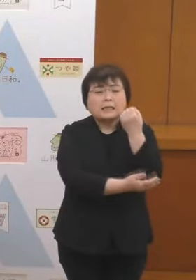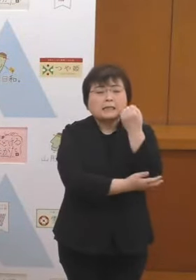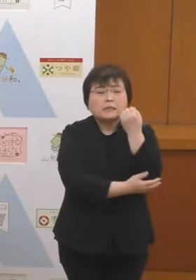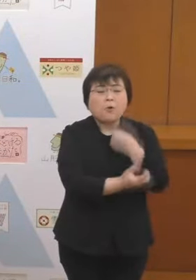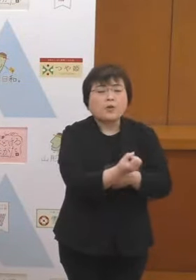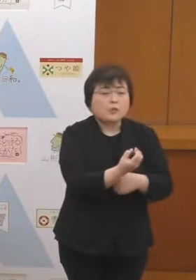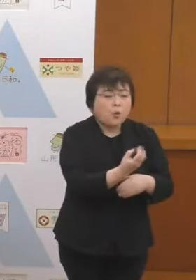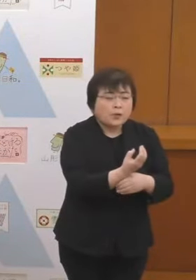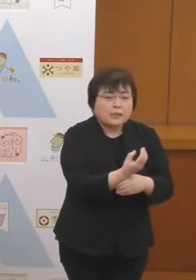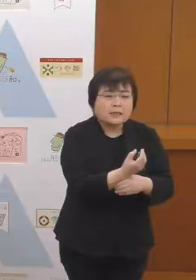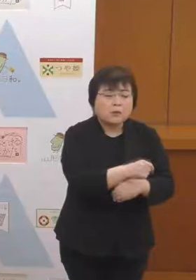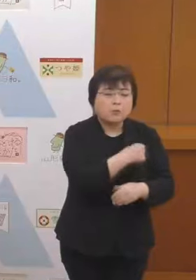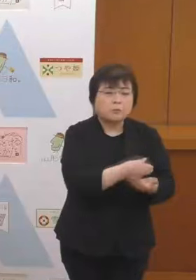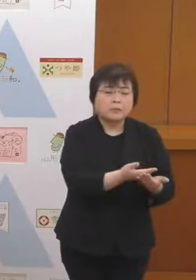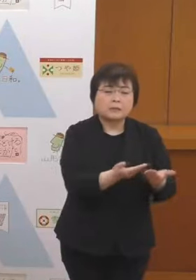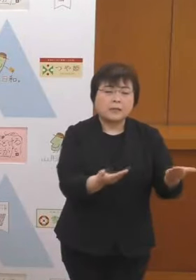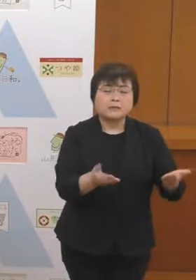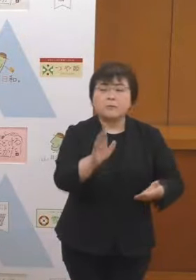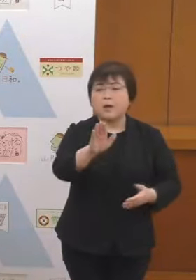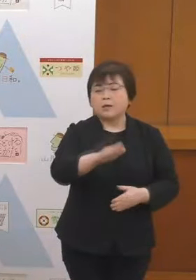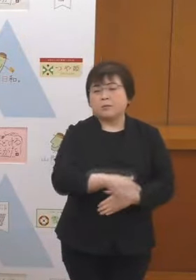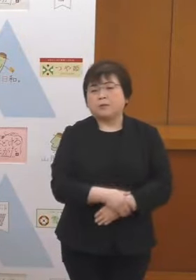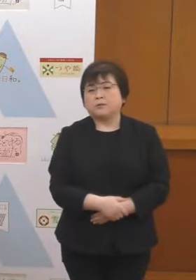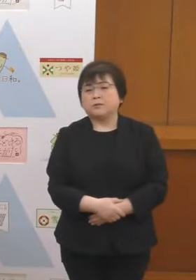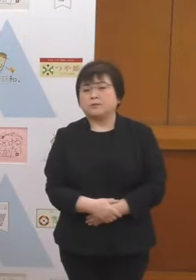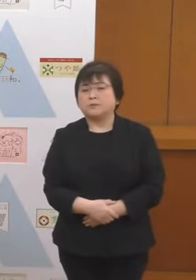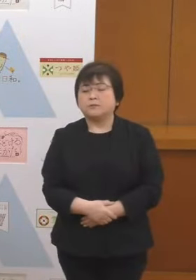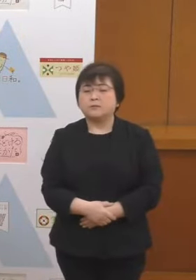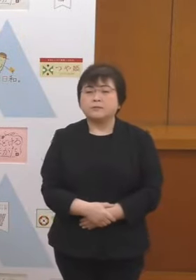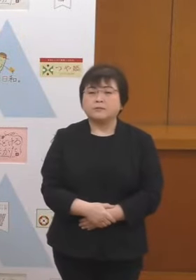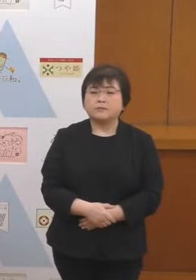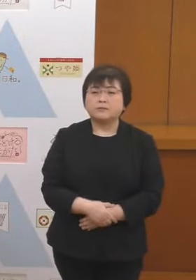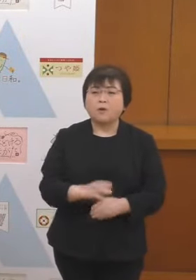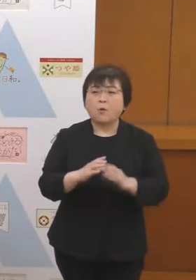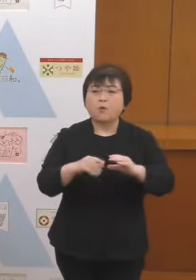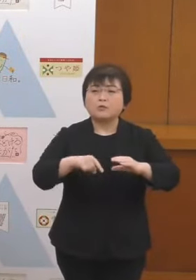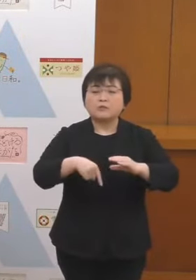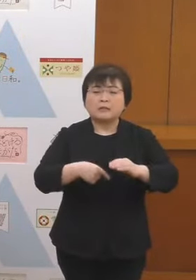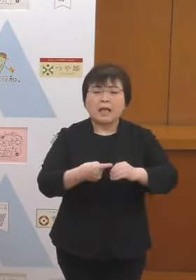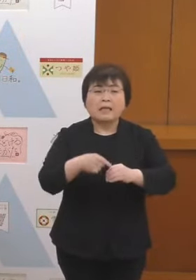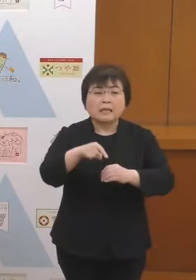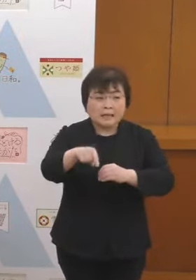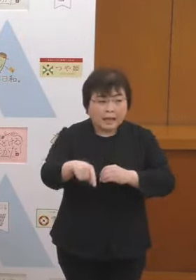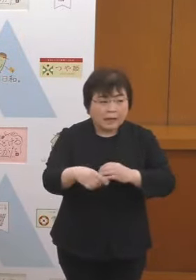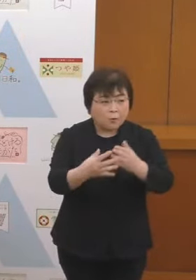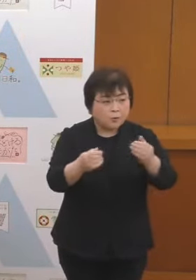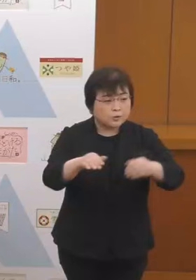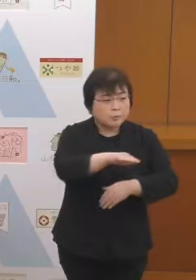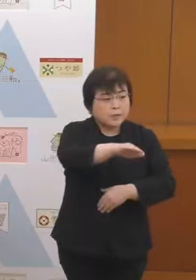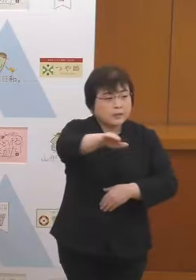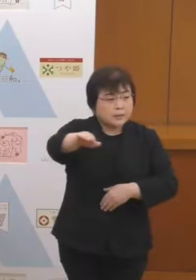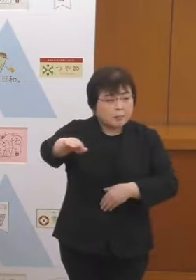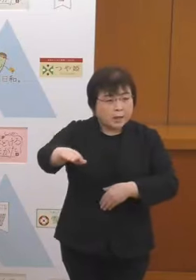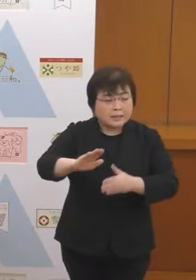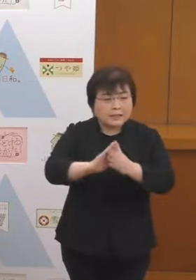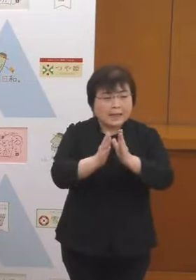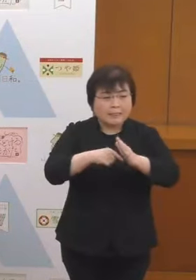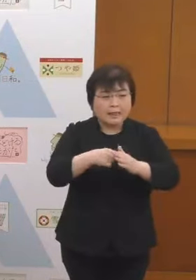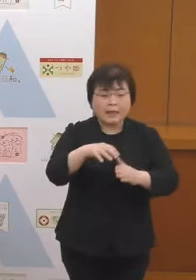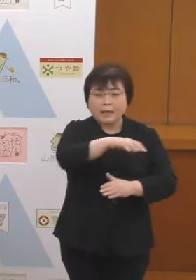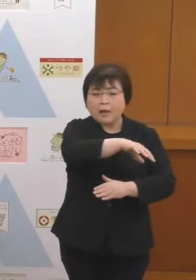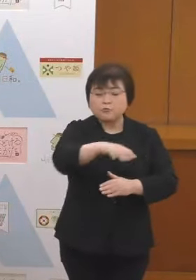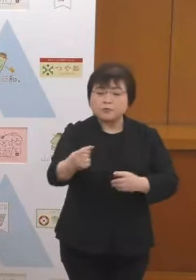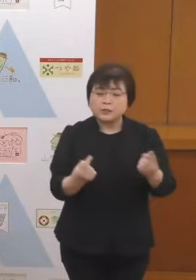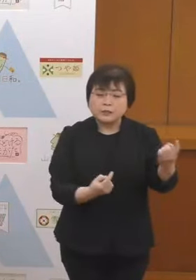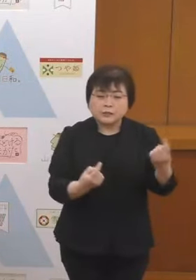展示などの企画も催されますえ国内外の多くの皆様にえ県内各地を訪れて